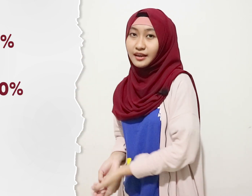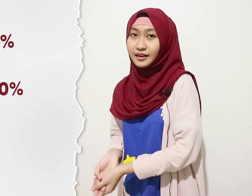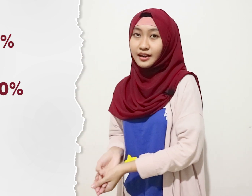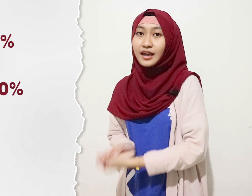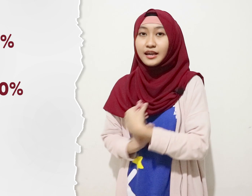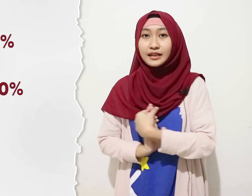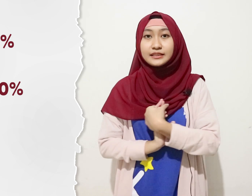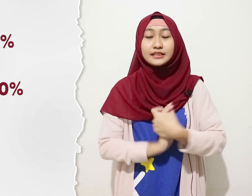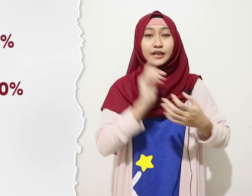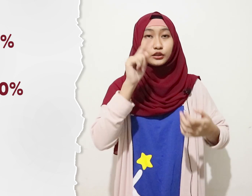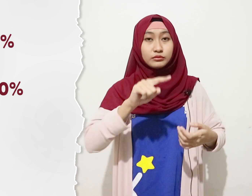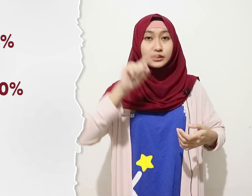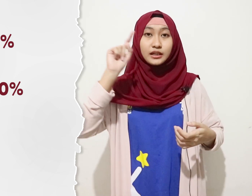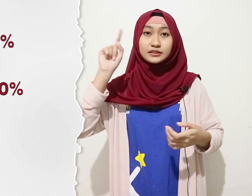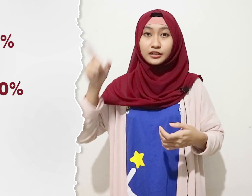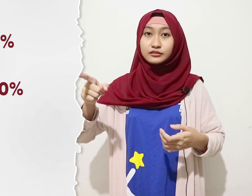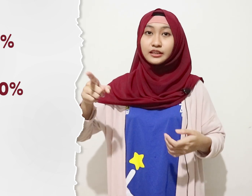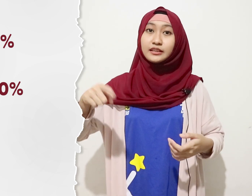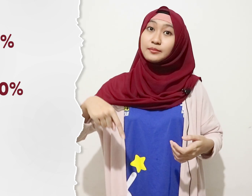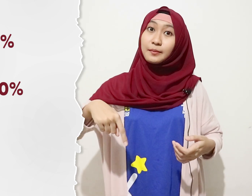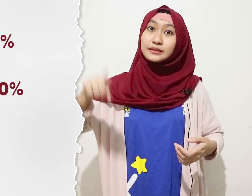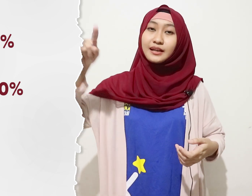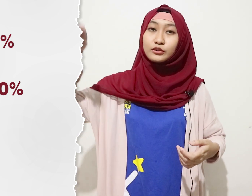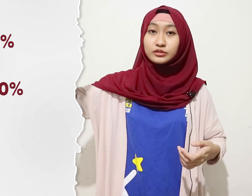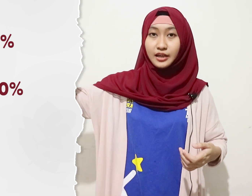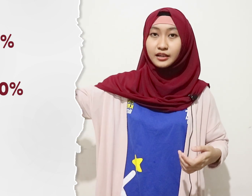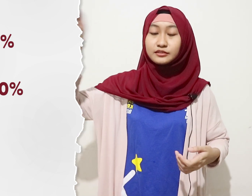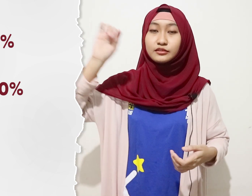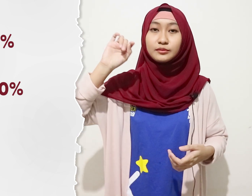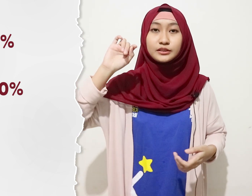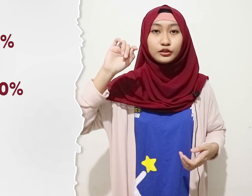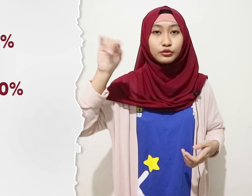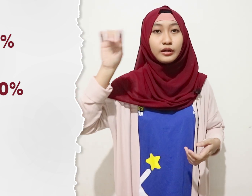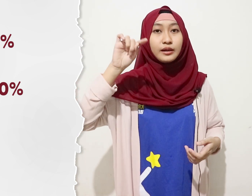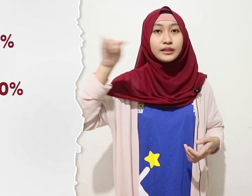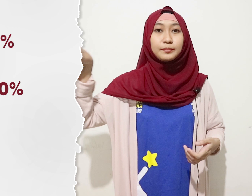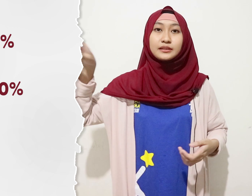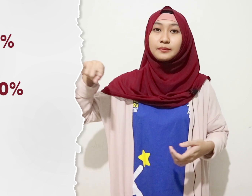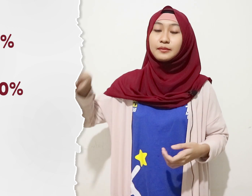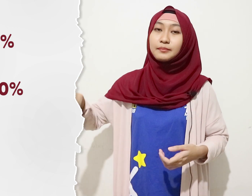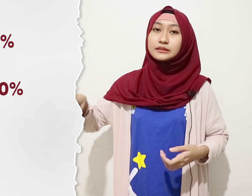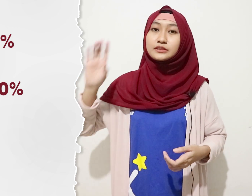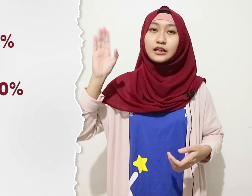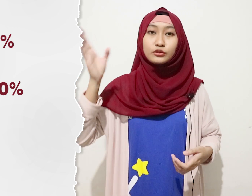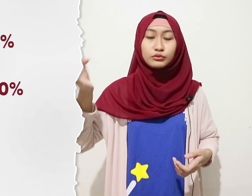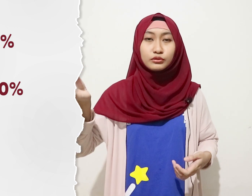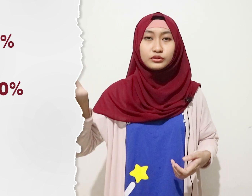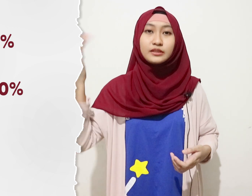100%. Nah, jadi 1 dikali 100 kayak tadi berapa? 100 ya. Terus habis itu diper sama 4, 100